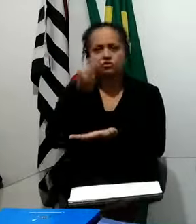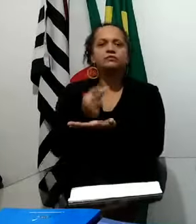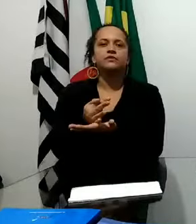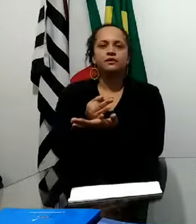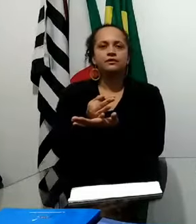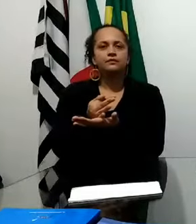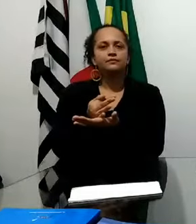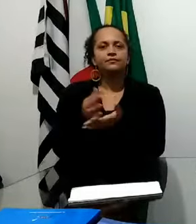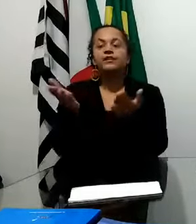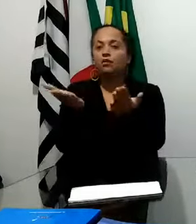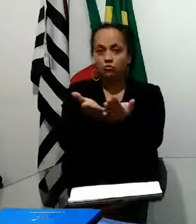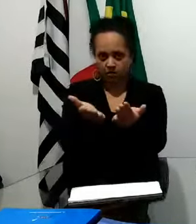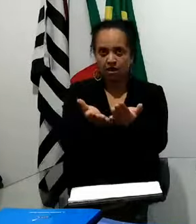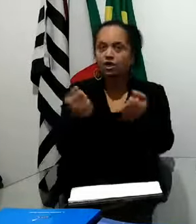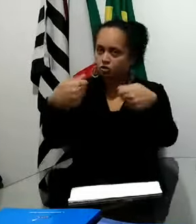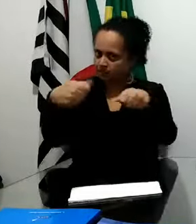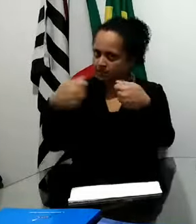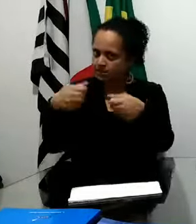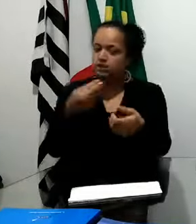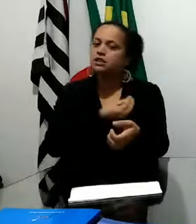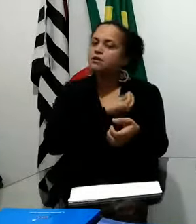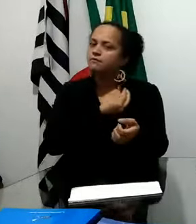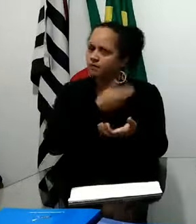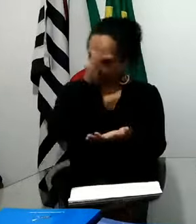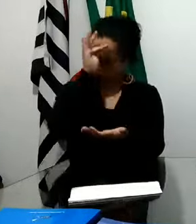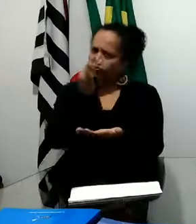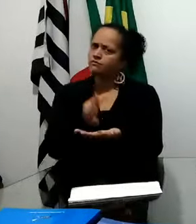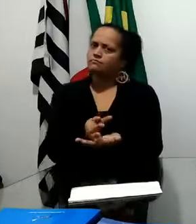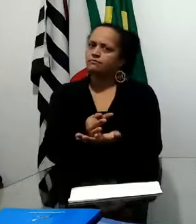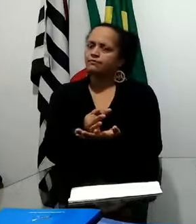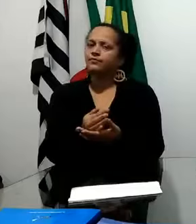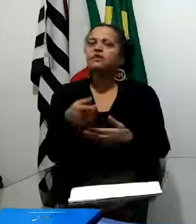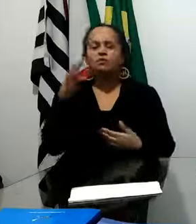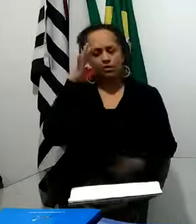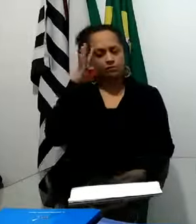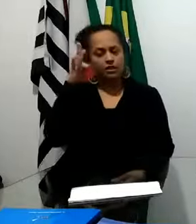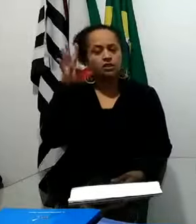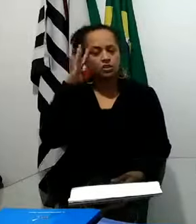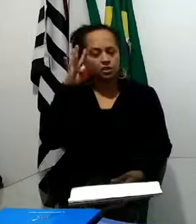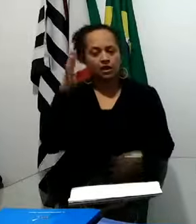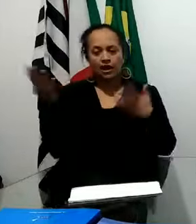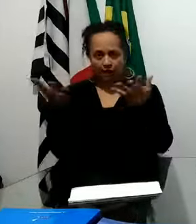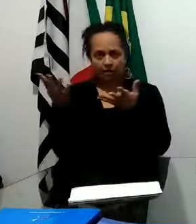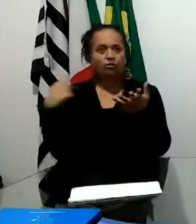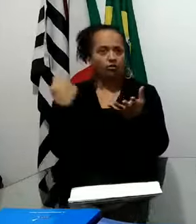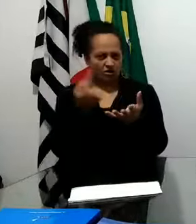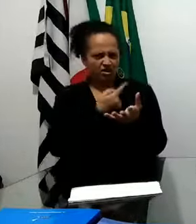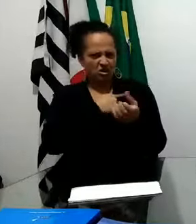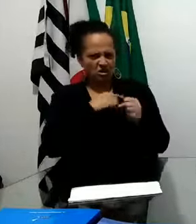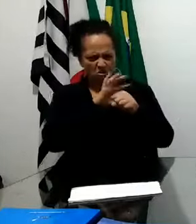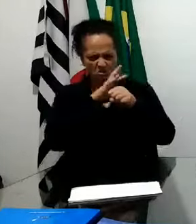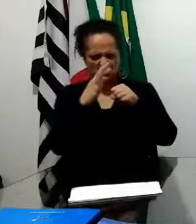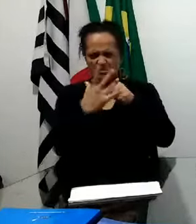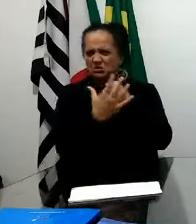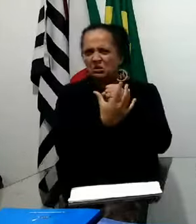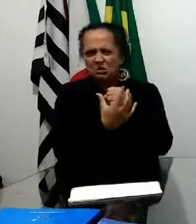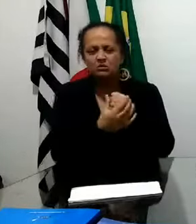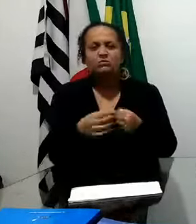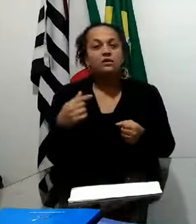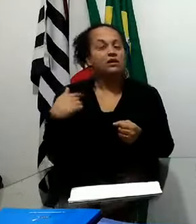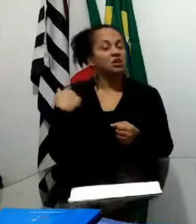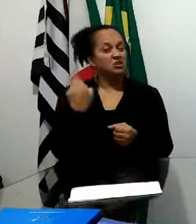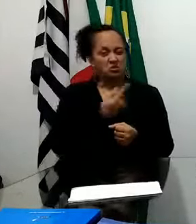fé. Então imagine, a gente está vivenciando esse tempo de pandemia. Quantas coisas a gente tem visto, ouvido, embora a gente